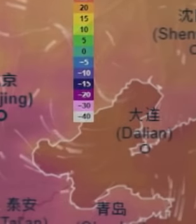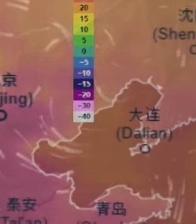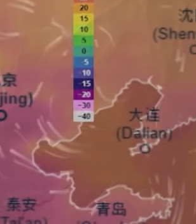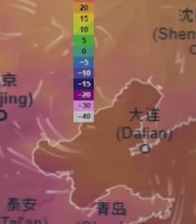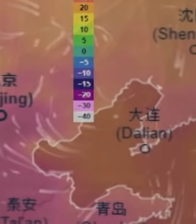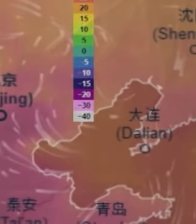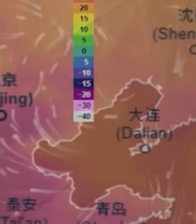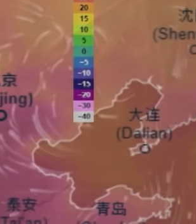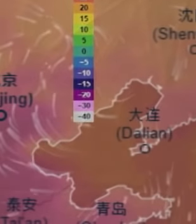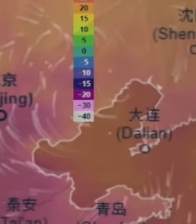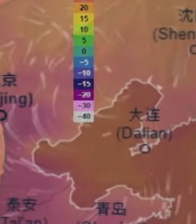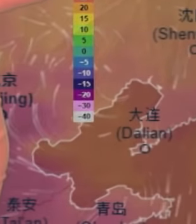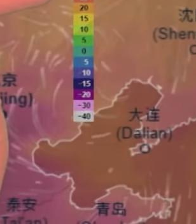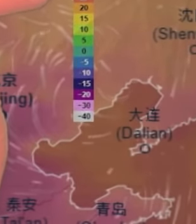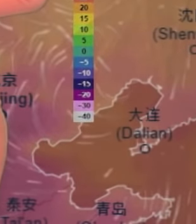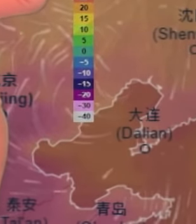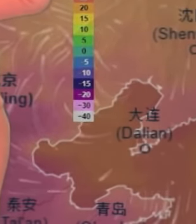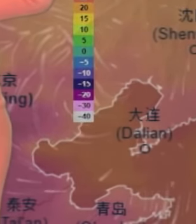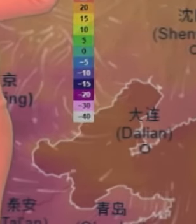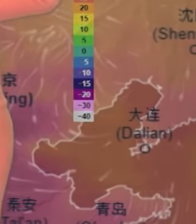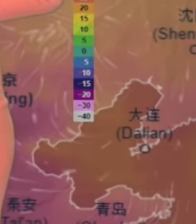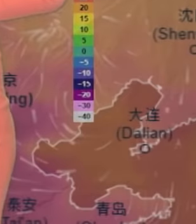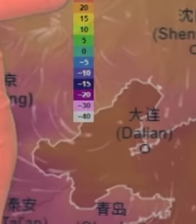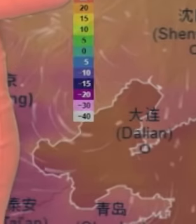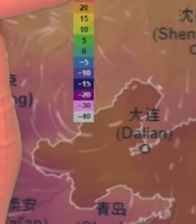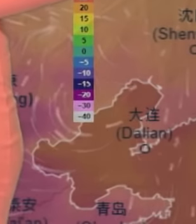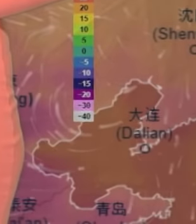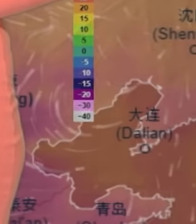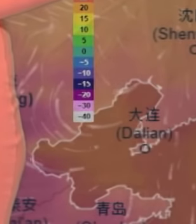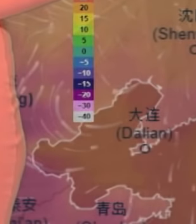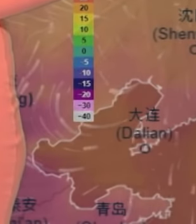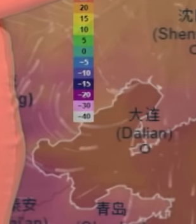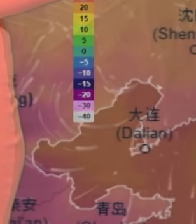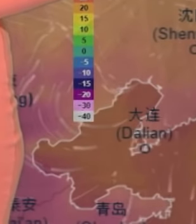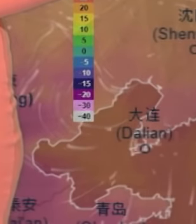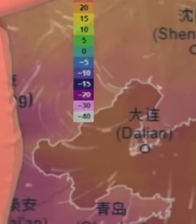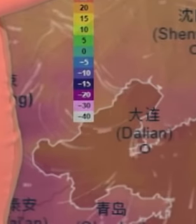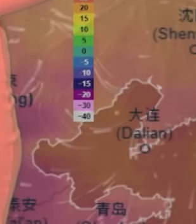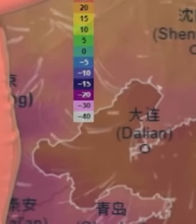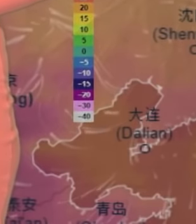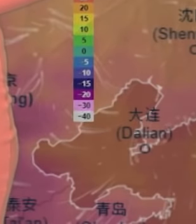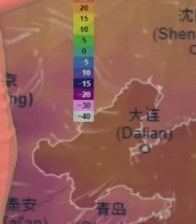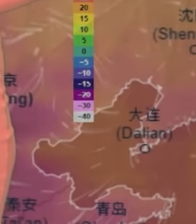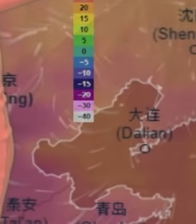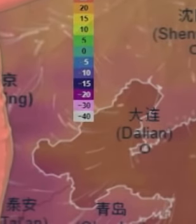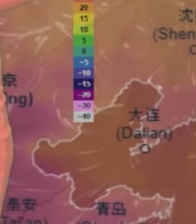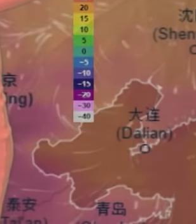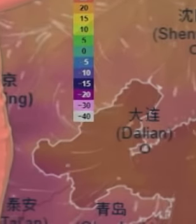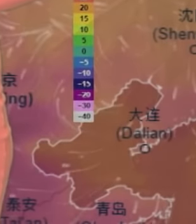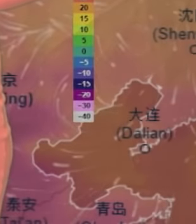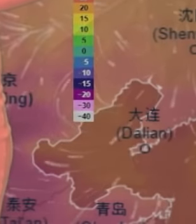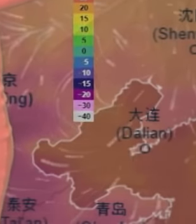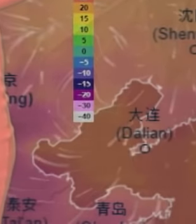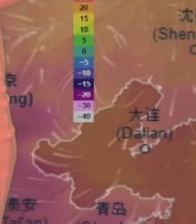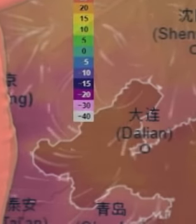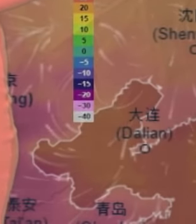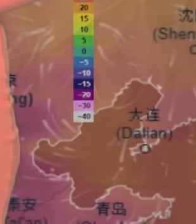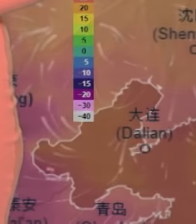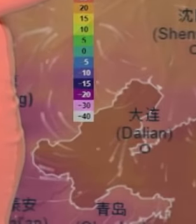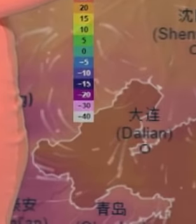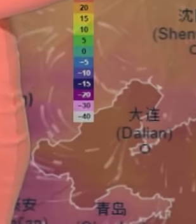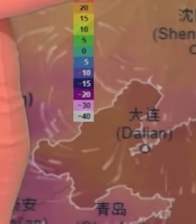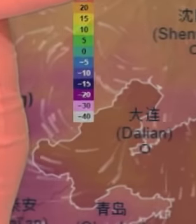бол Дорнод Дарангийн тал нутаг болон Говийн аймгуудын нутгийн өмнөд хэсэг орчимд шөндөө 10-15 өдөрт 21-26 хэмээн дулаан. Бусад